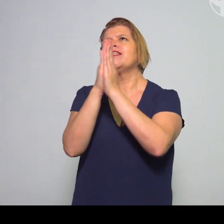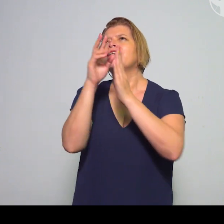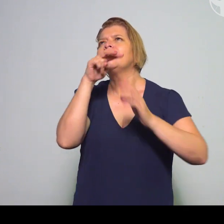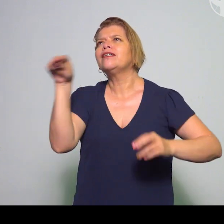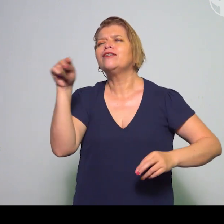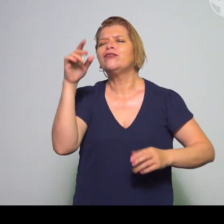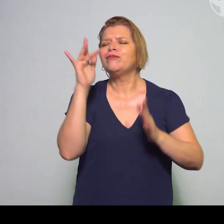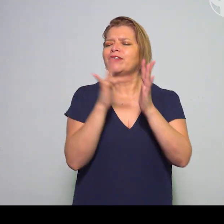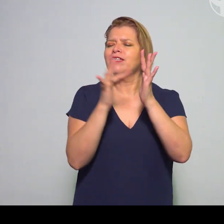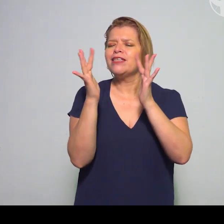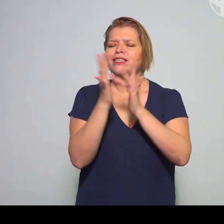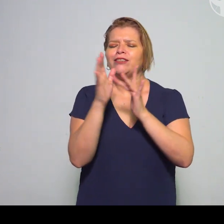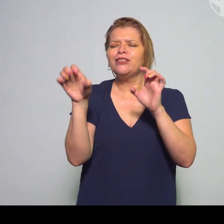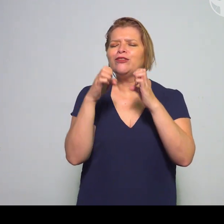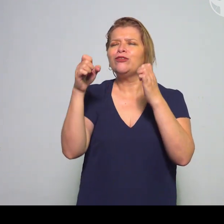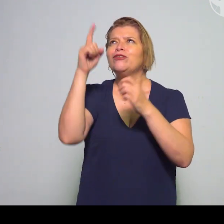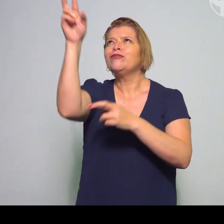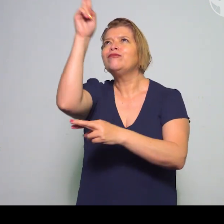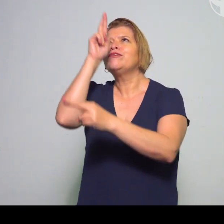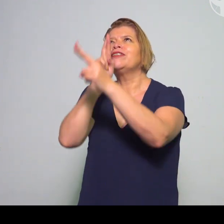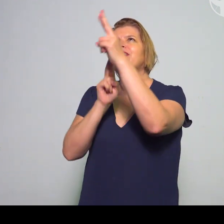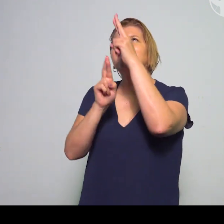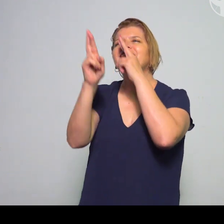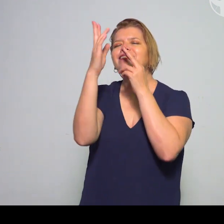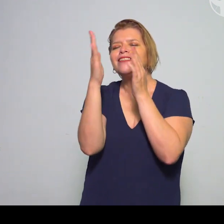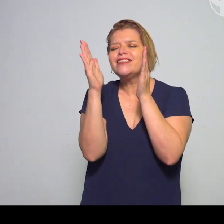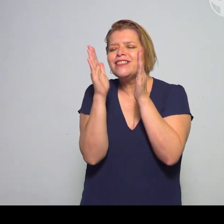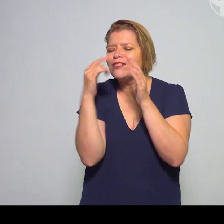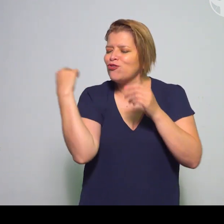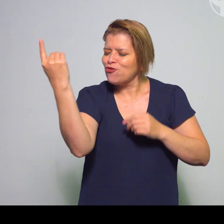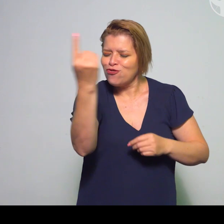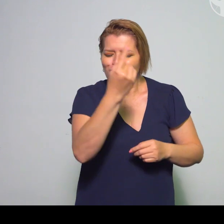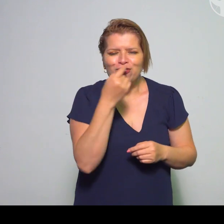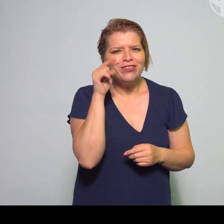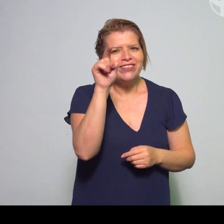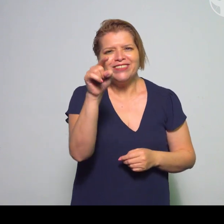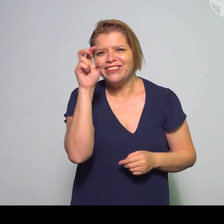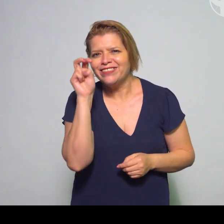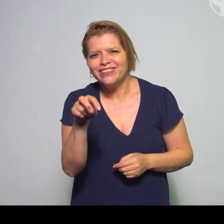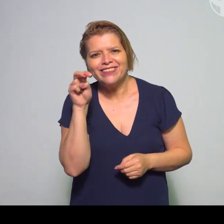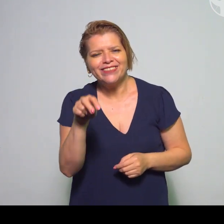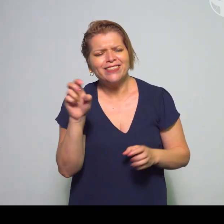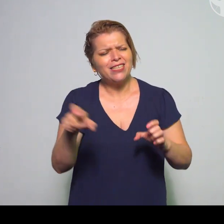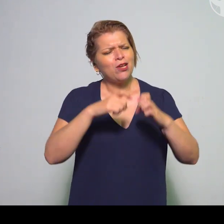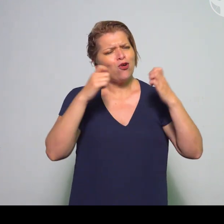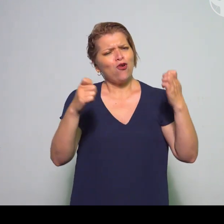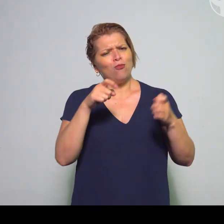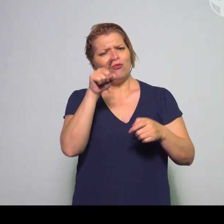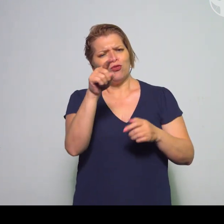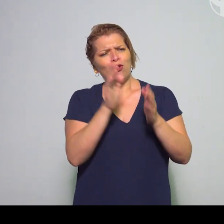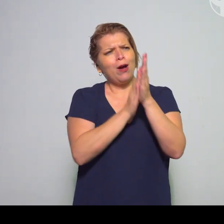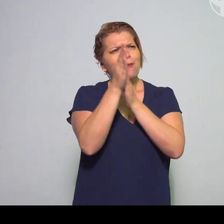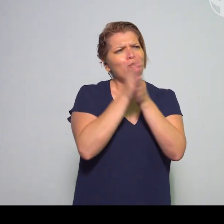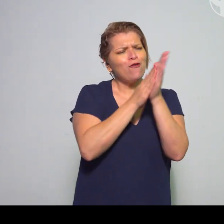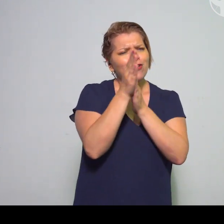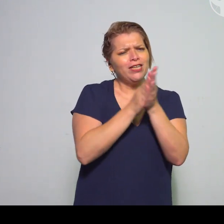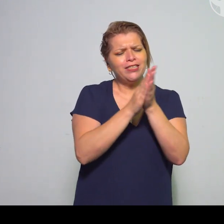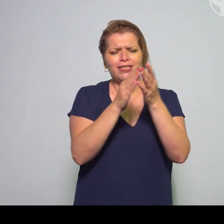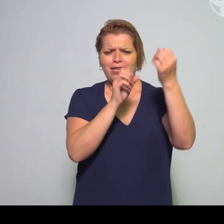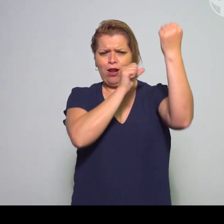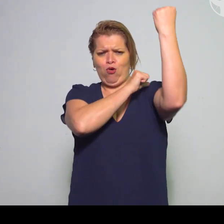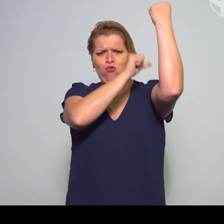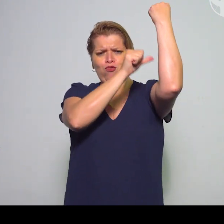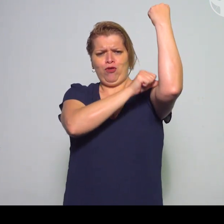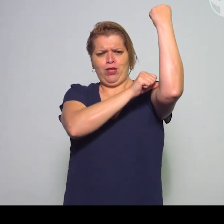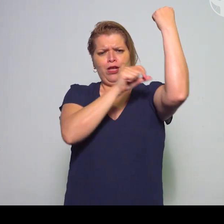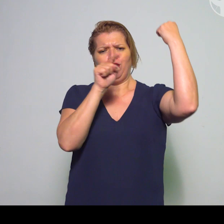nombre de Jesús y Él te dará las cosas que tiene predestinadas para ti. La pregunta es: ¿cómo estás aprovechando esa